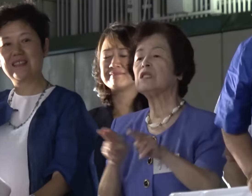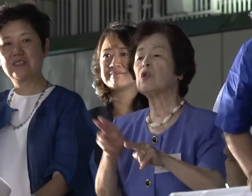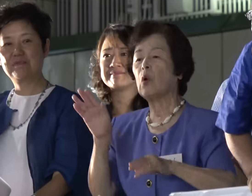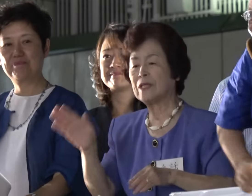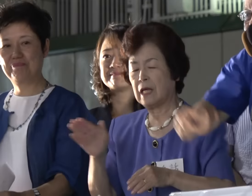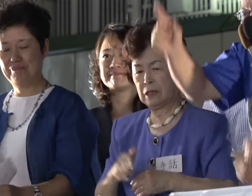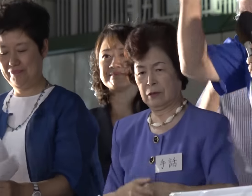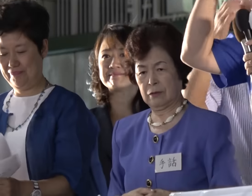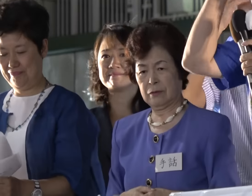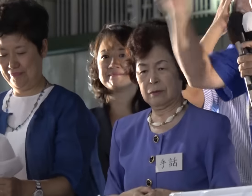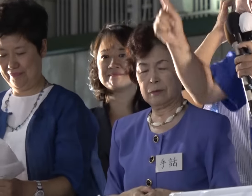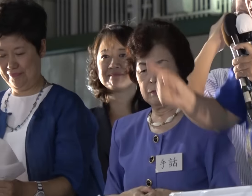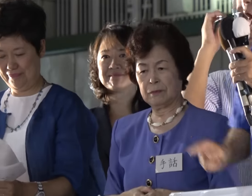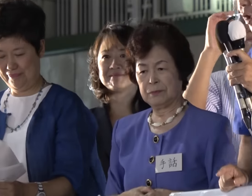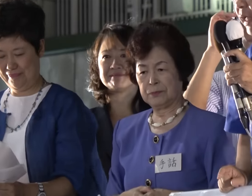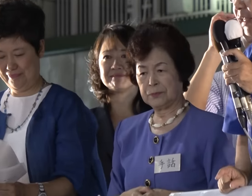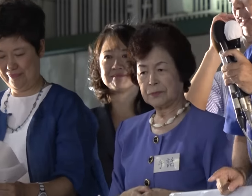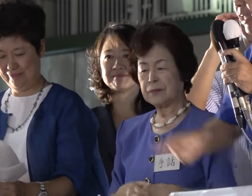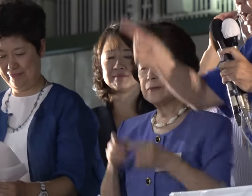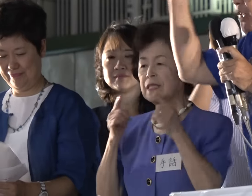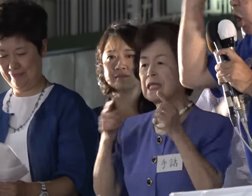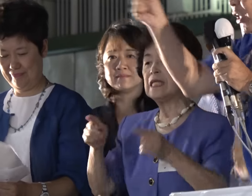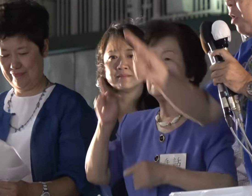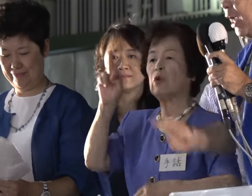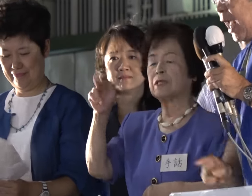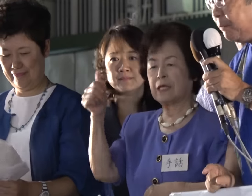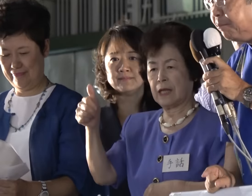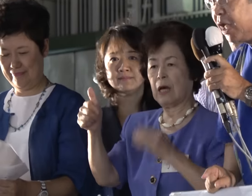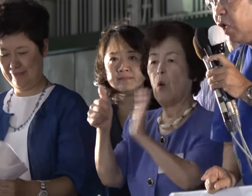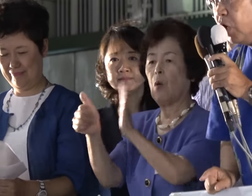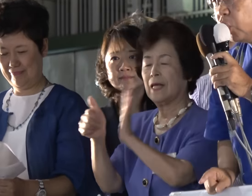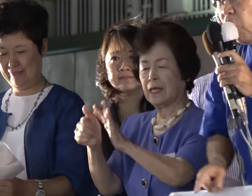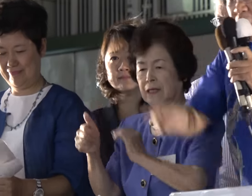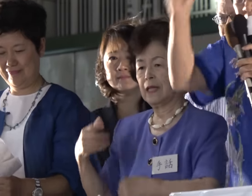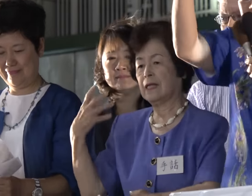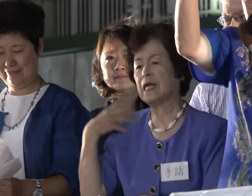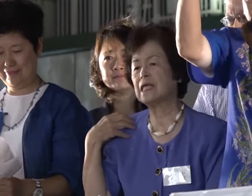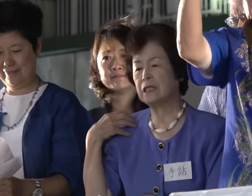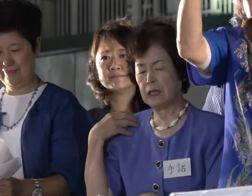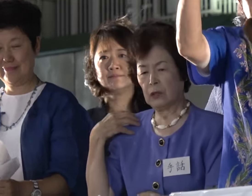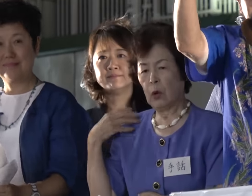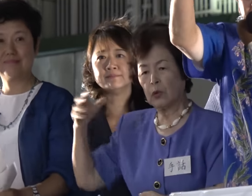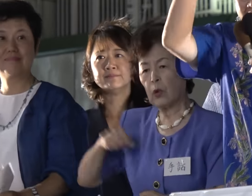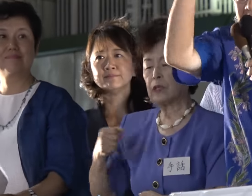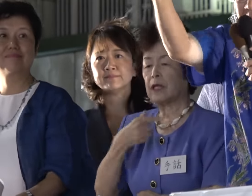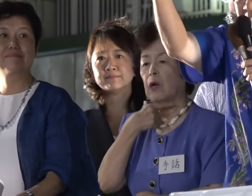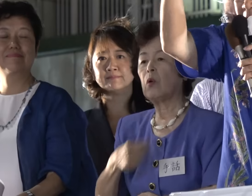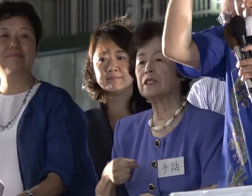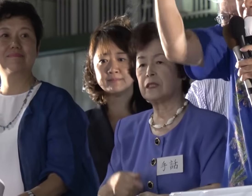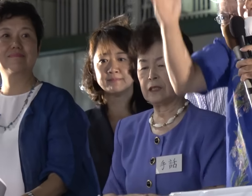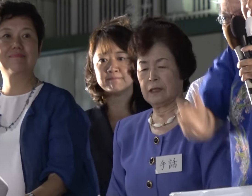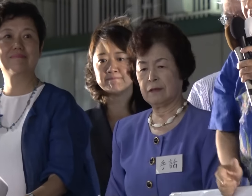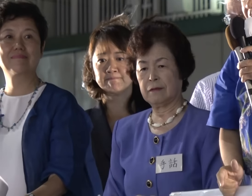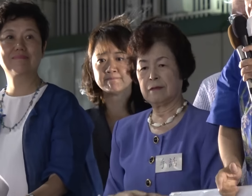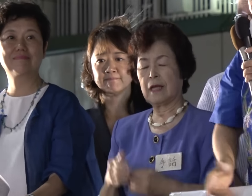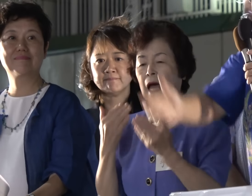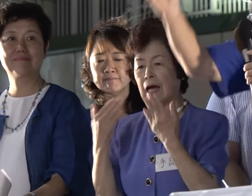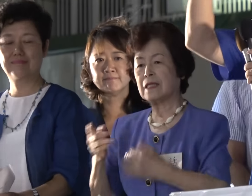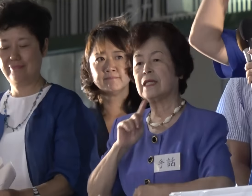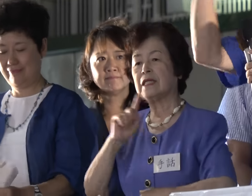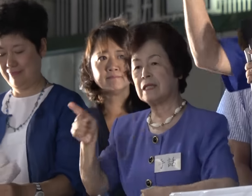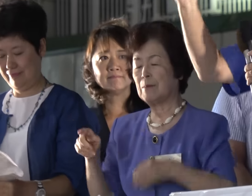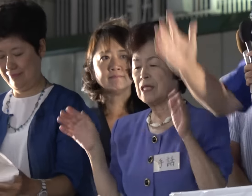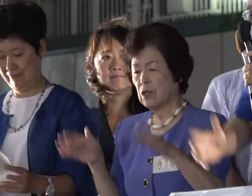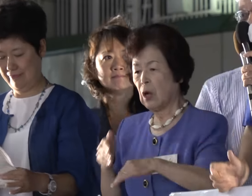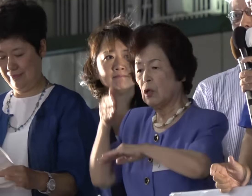を応援した責任をしっかり取ってもらいたい。この問題ではっきり言える、堀